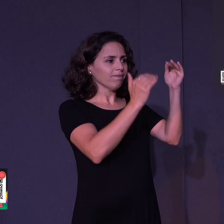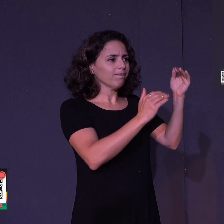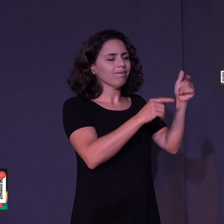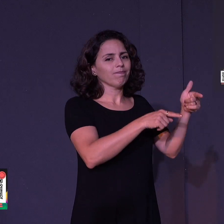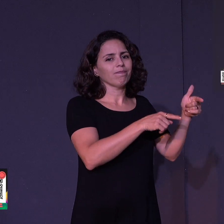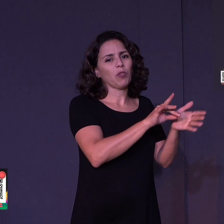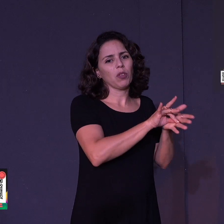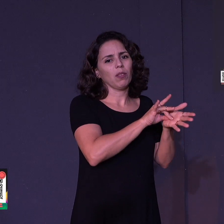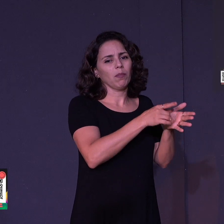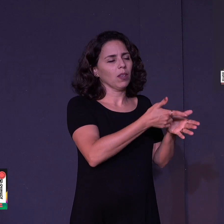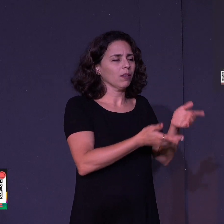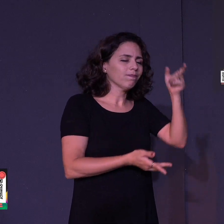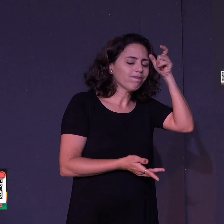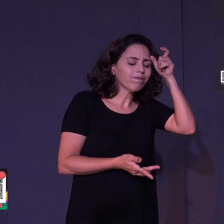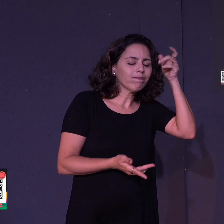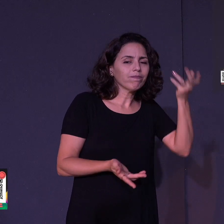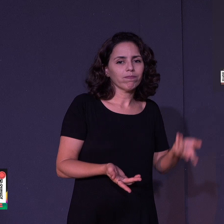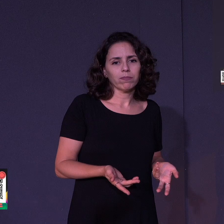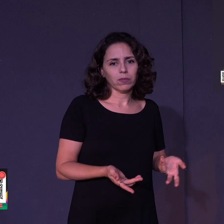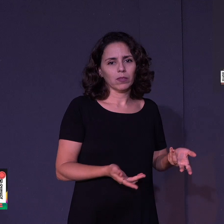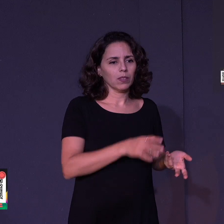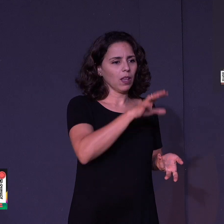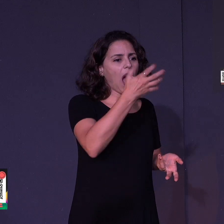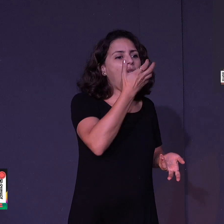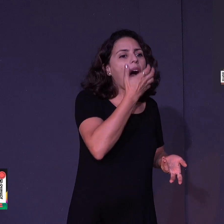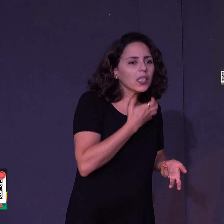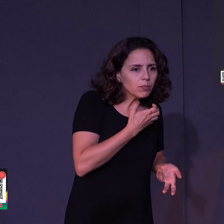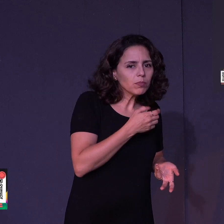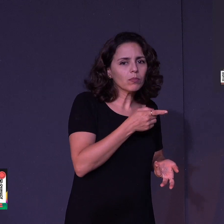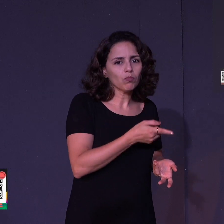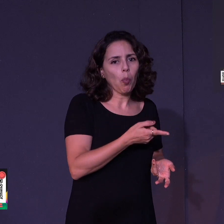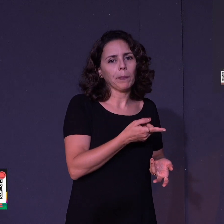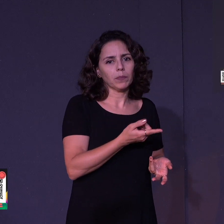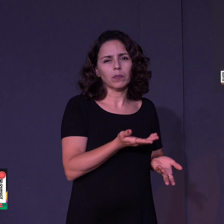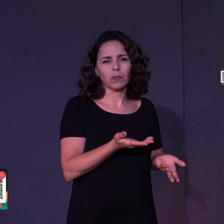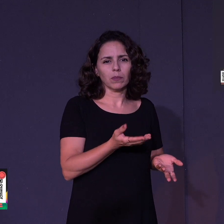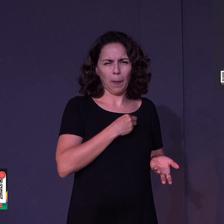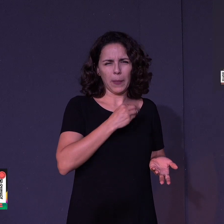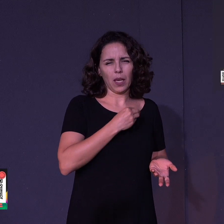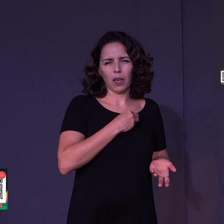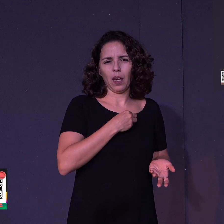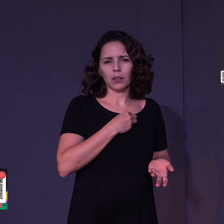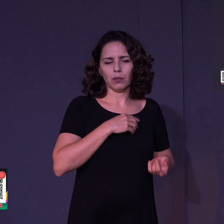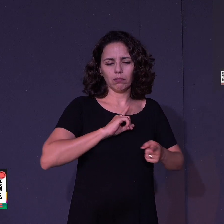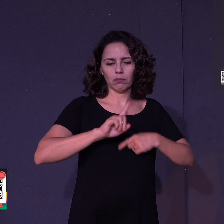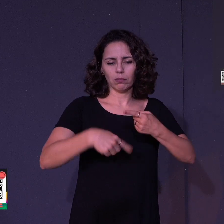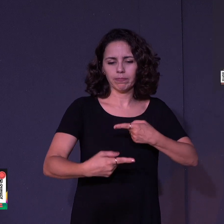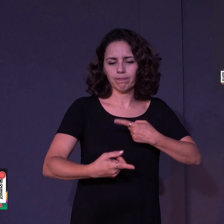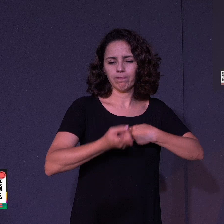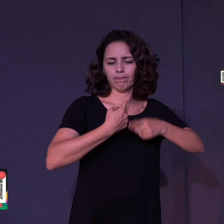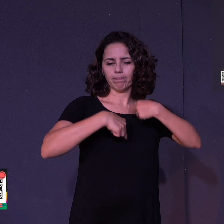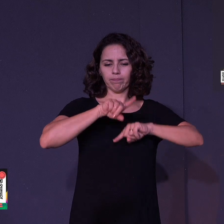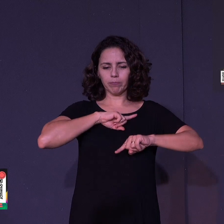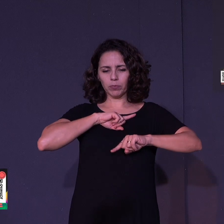fruto proibido, trouxe consequências. Que consequências foram essas? A culpa, a vergonha e a